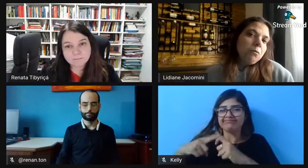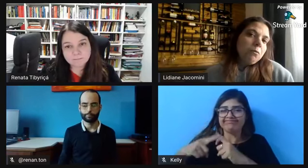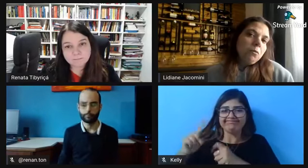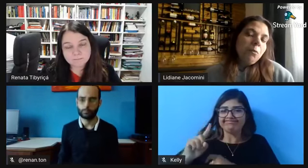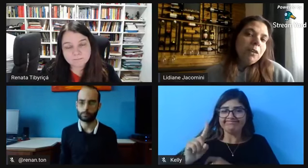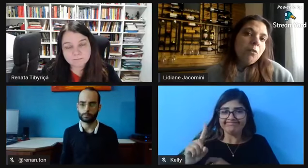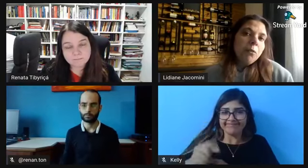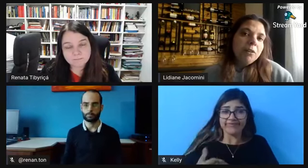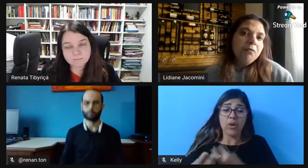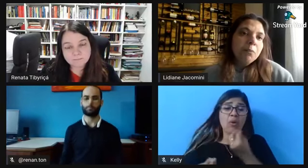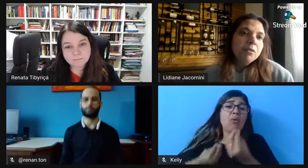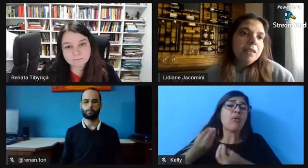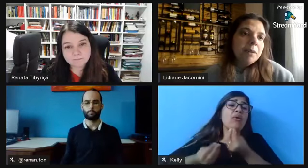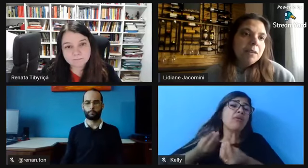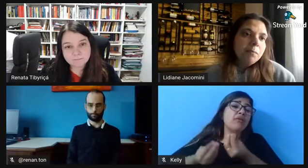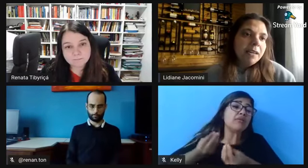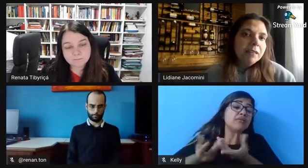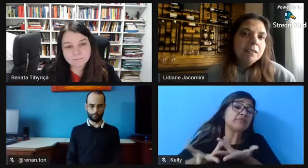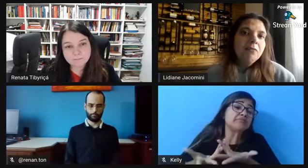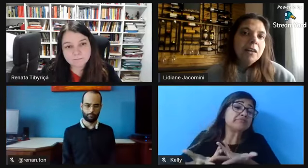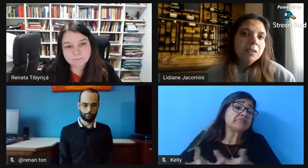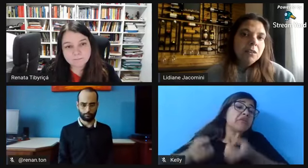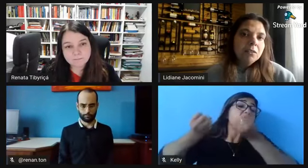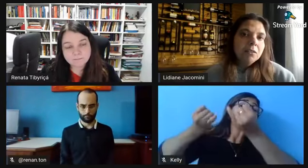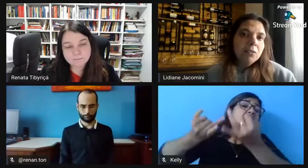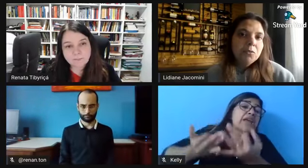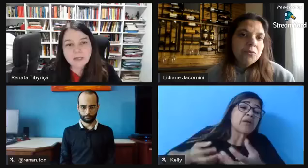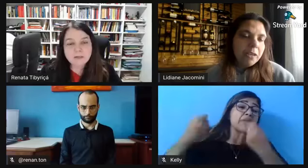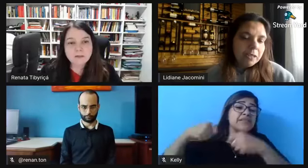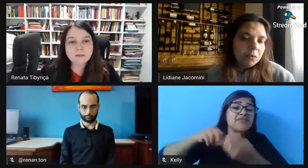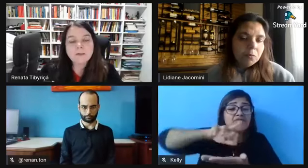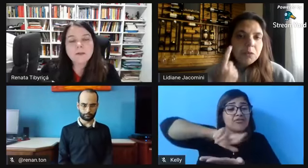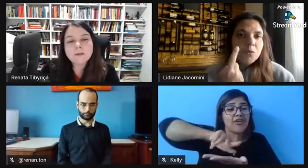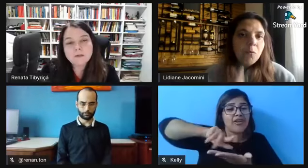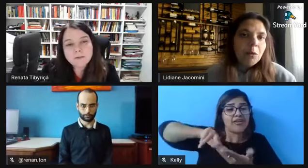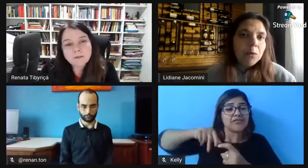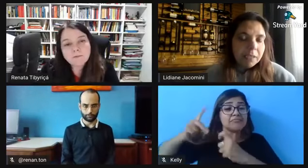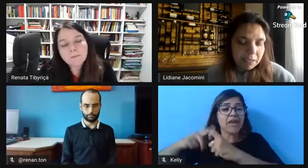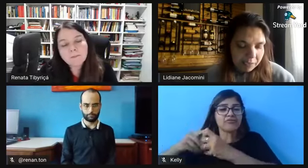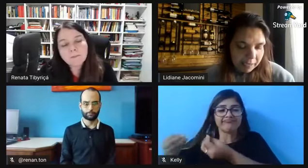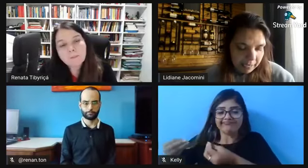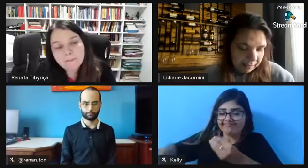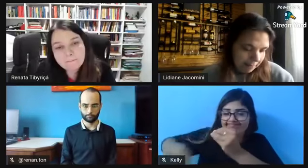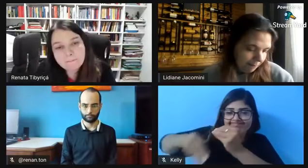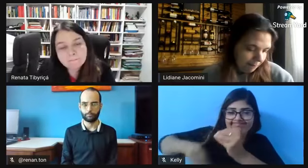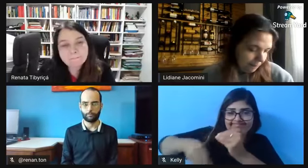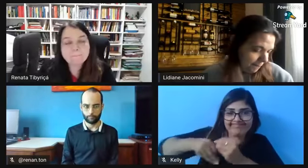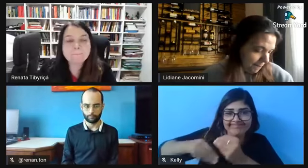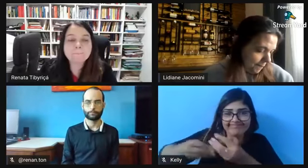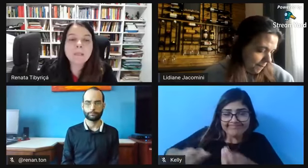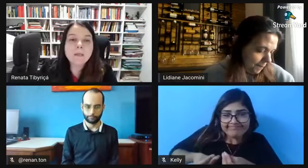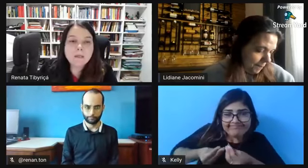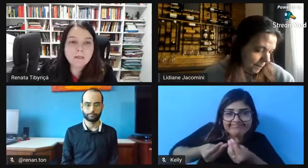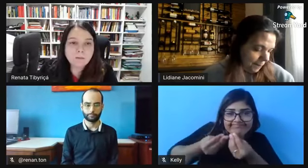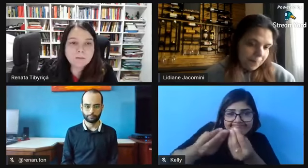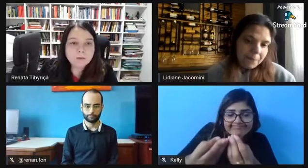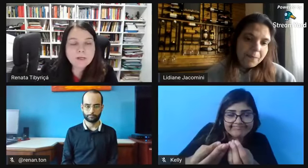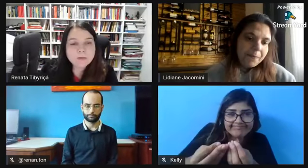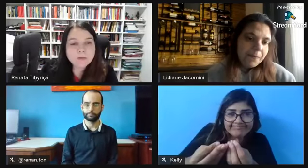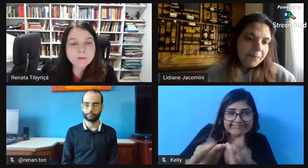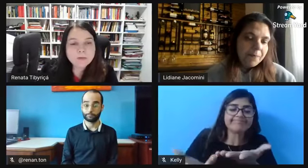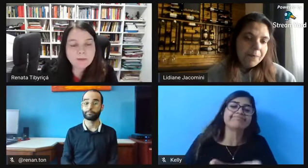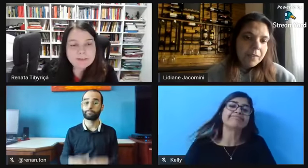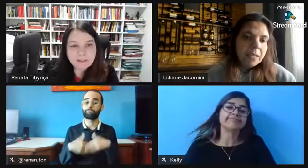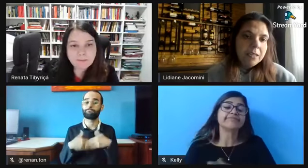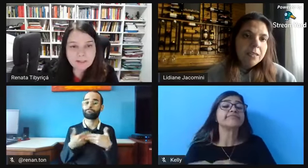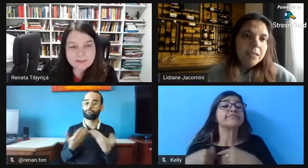Ou como que eu devo proceder para explicar que são vários relatórios diferentes, que eu não tenho só uma única deficiência? Então, mas no caso,